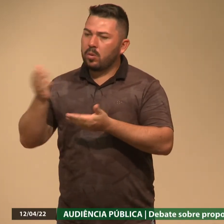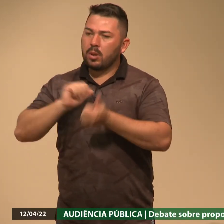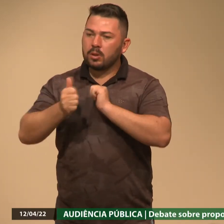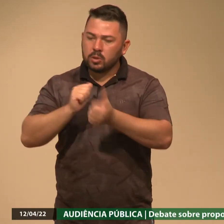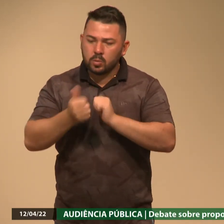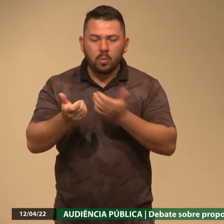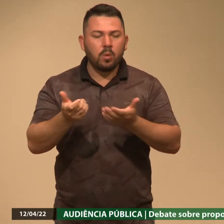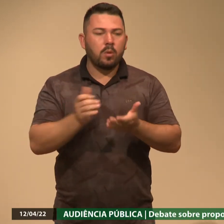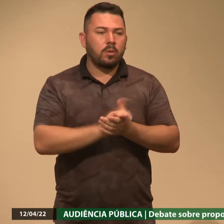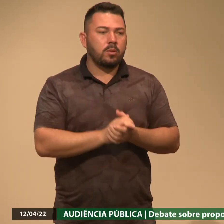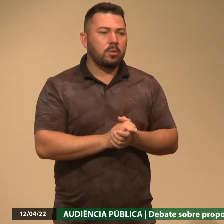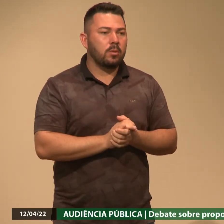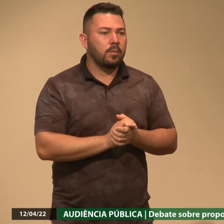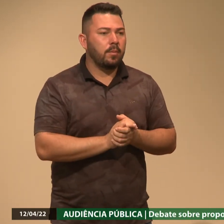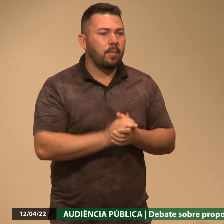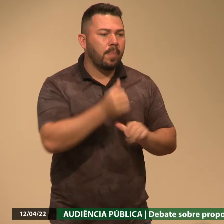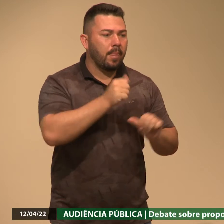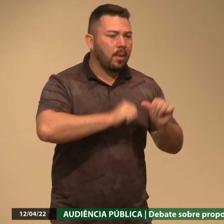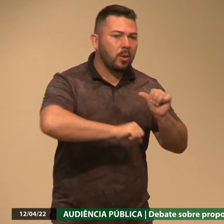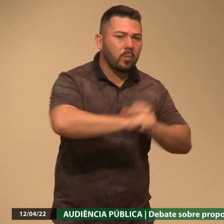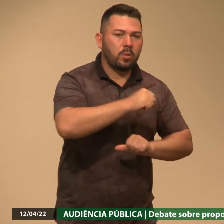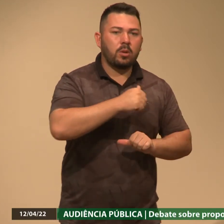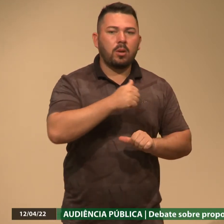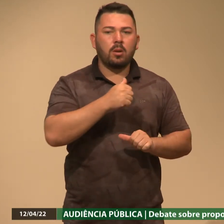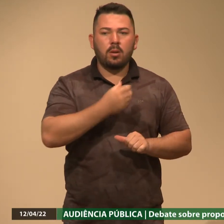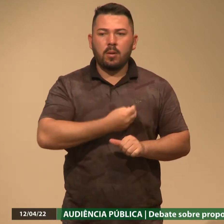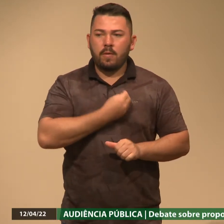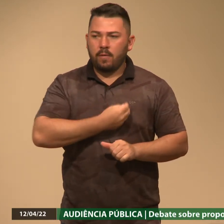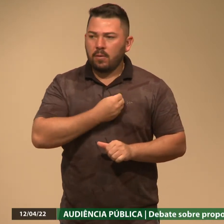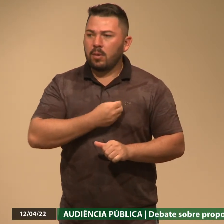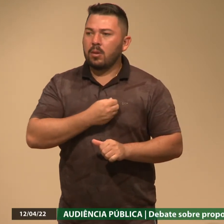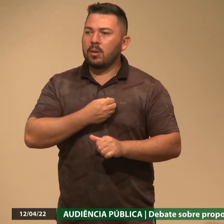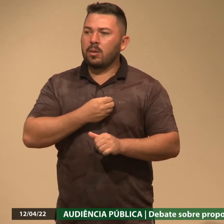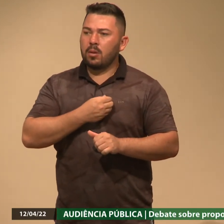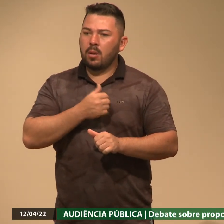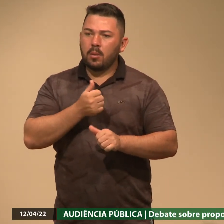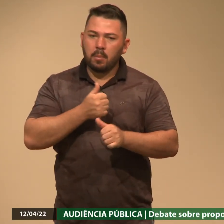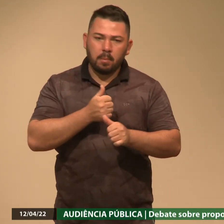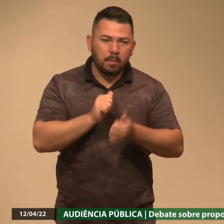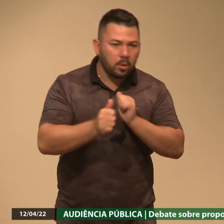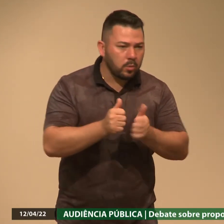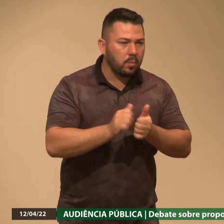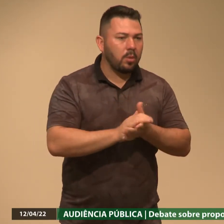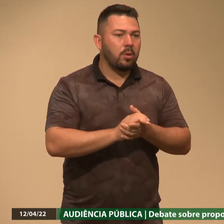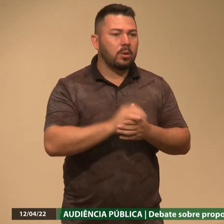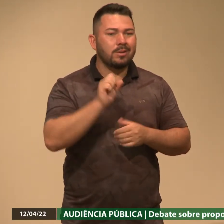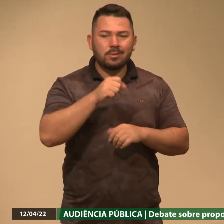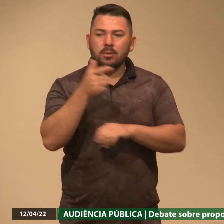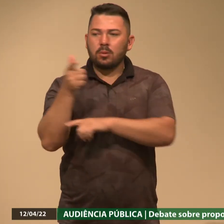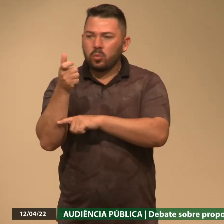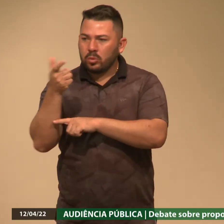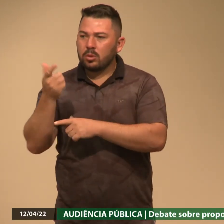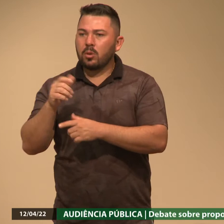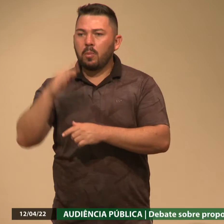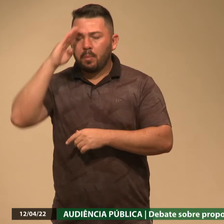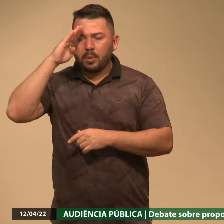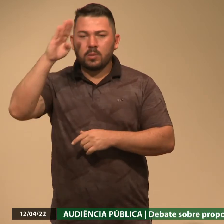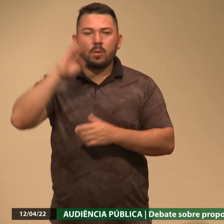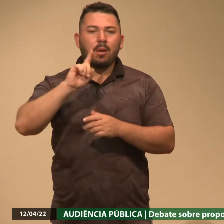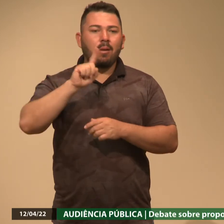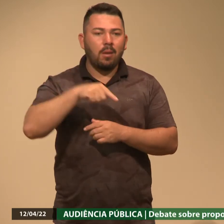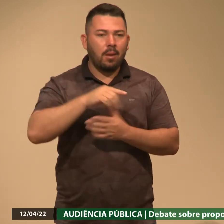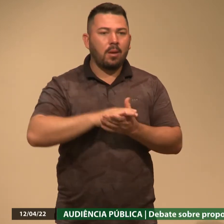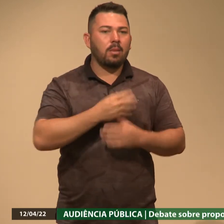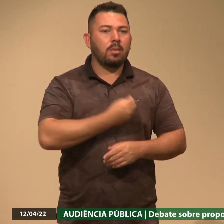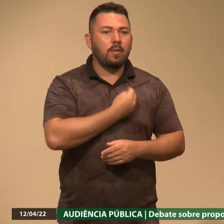fesporte é de mudar as suas vidas através do esporte porque o esporte sim e o do Tiro principalmente é